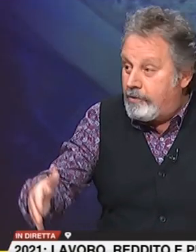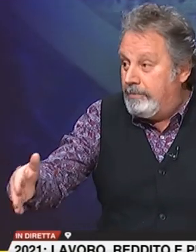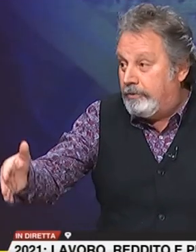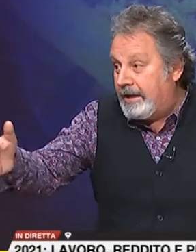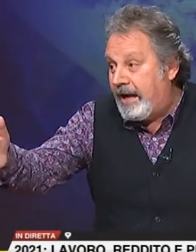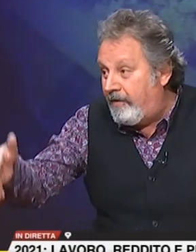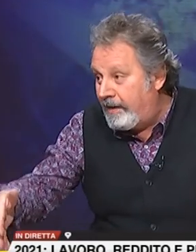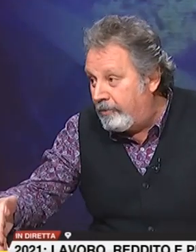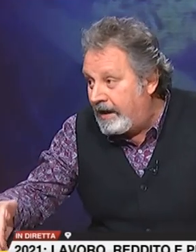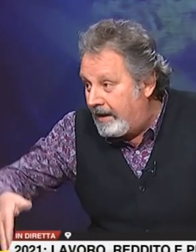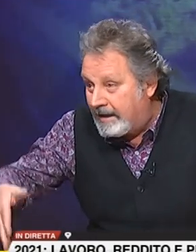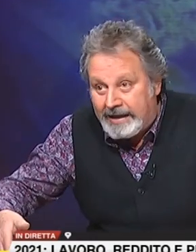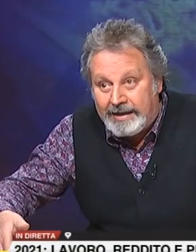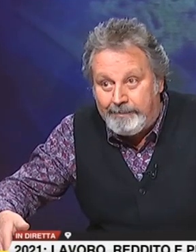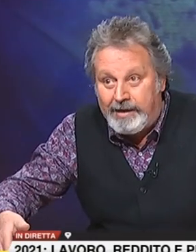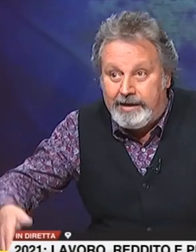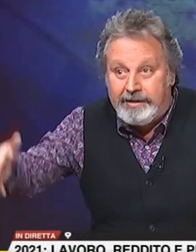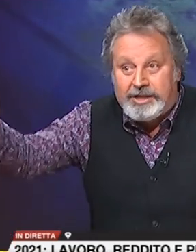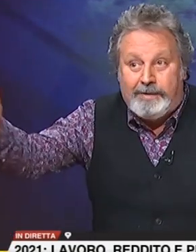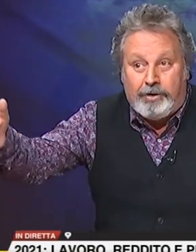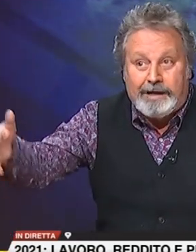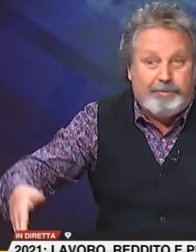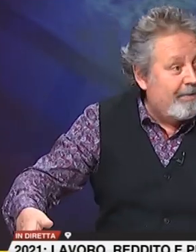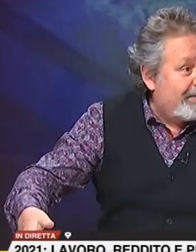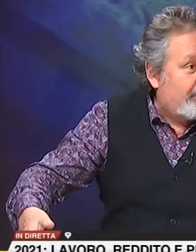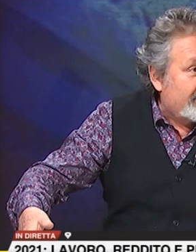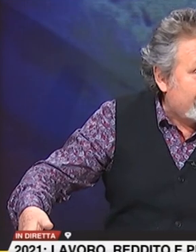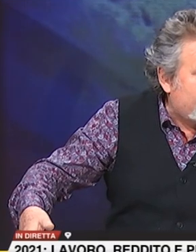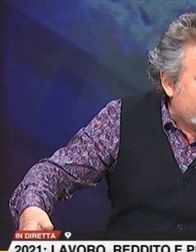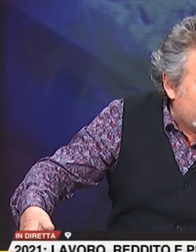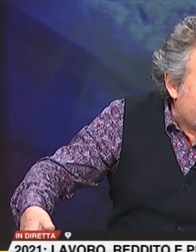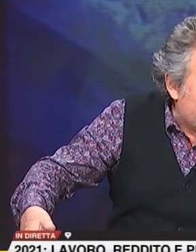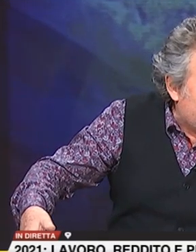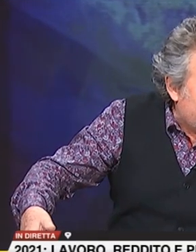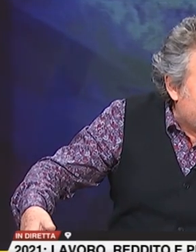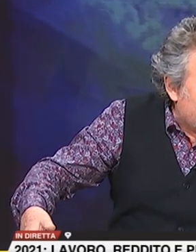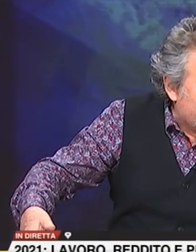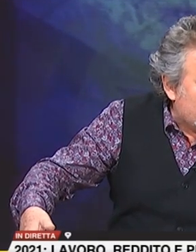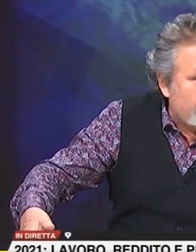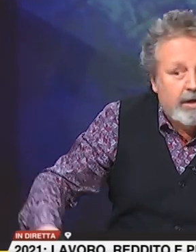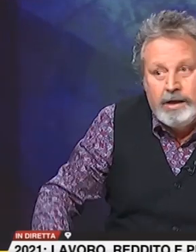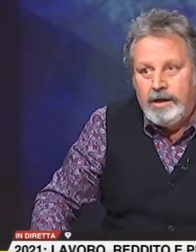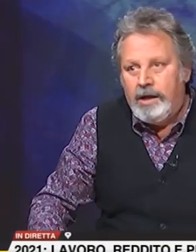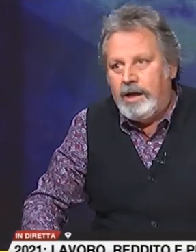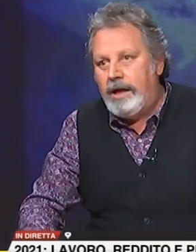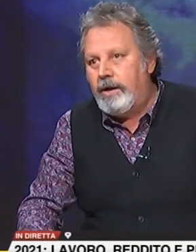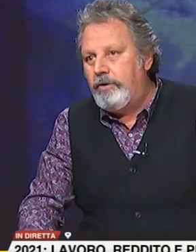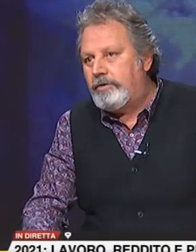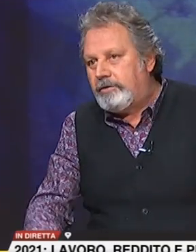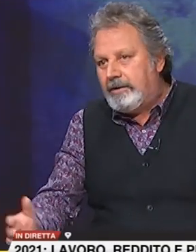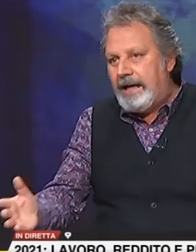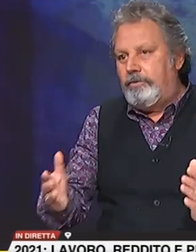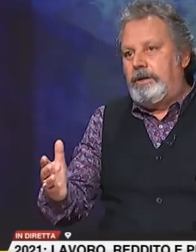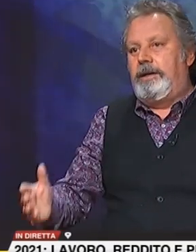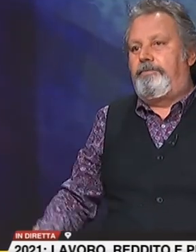Noi, come tutti i CAF, abbiamo già i calendari pieni. Diceva Monica prima, abbiamo anche inserito 32 persone. Allora io